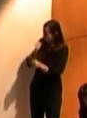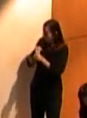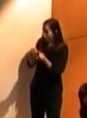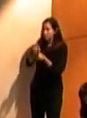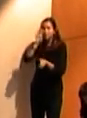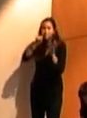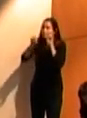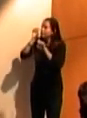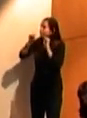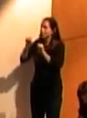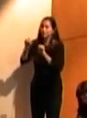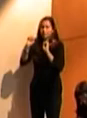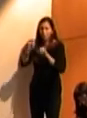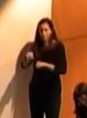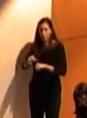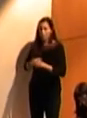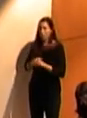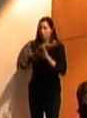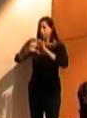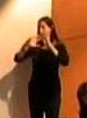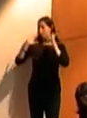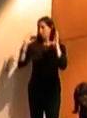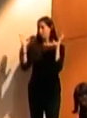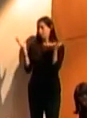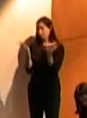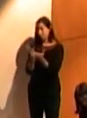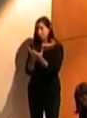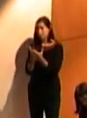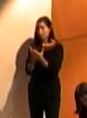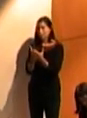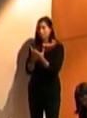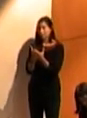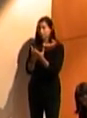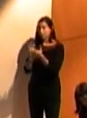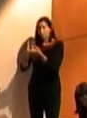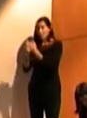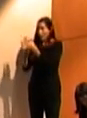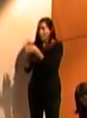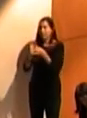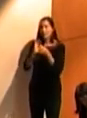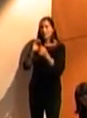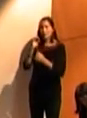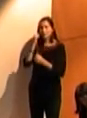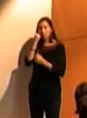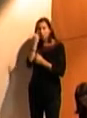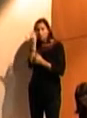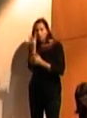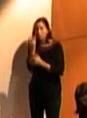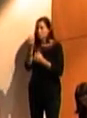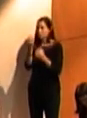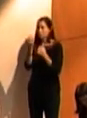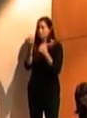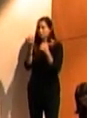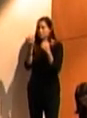repérage, c'est toutes ces sollicitations sensorielles, selon un schéma établi,